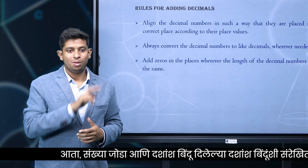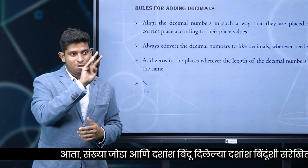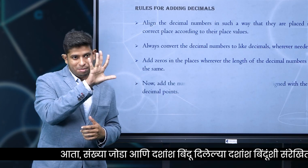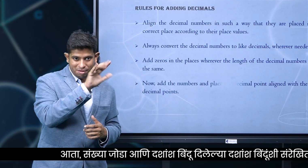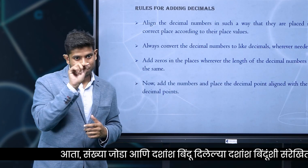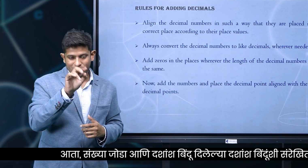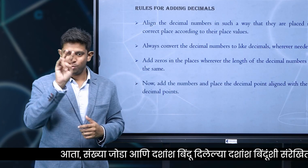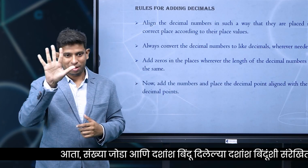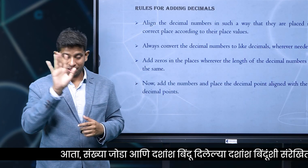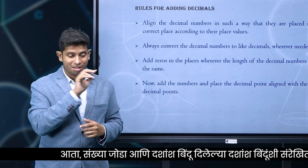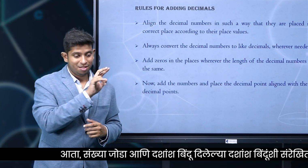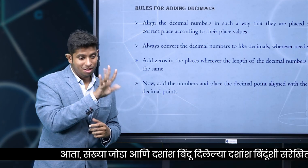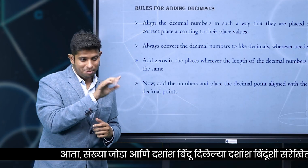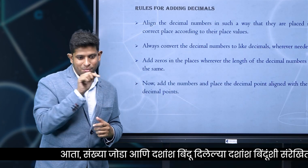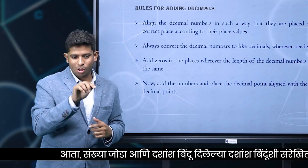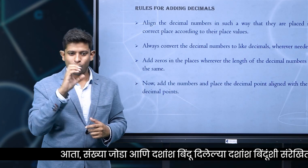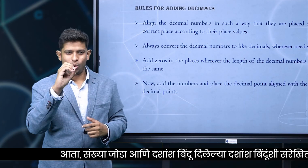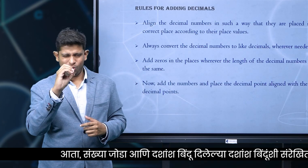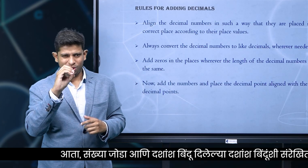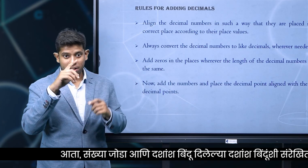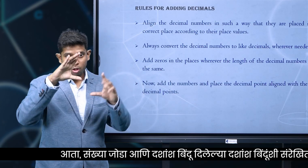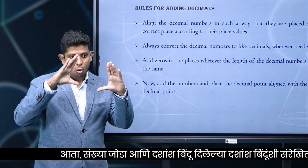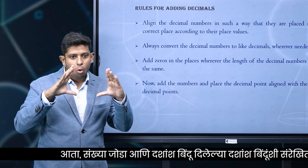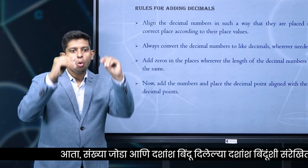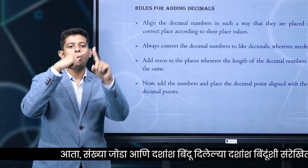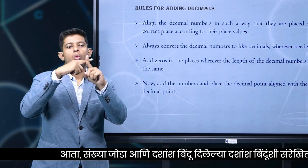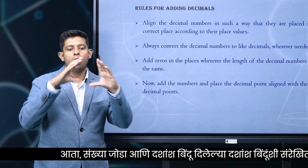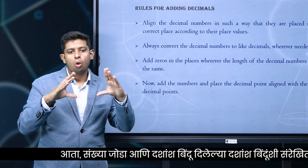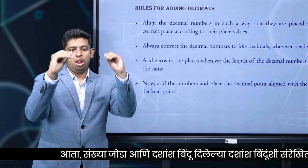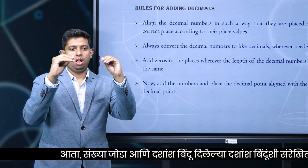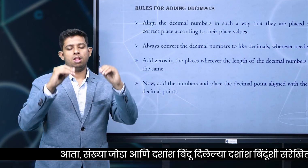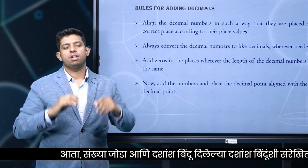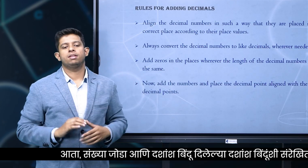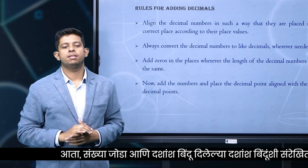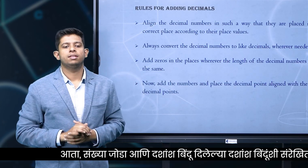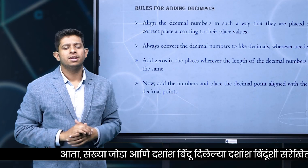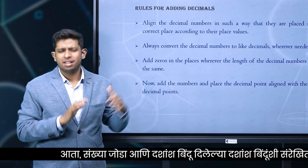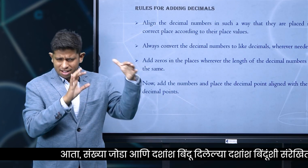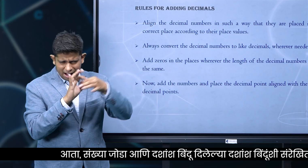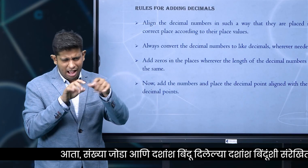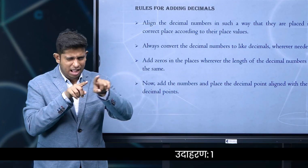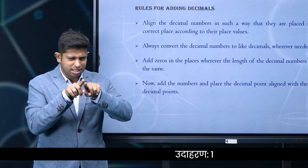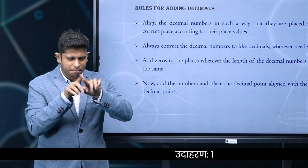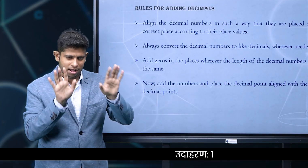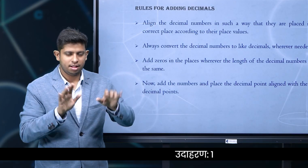आता संख्या जोडा आणि दशांश बिंदू असलेल्या दशांश बिंदूशी संरेखित करा. उदाहरण